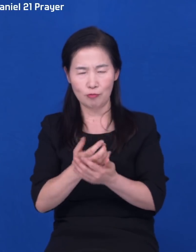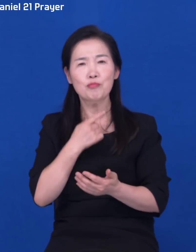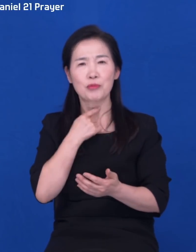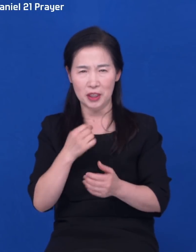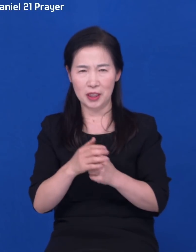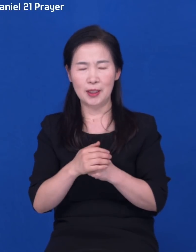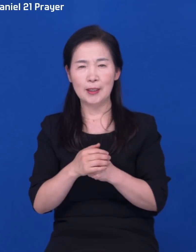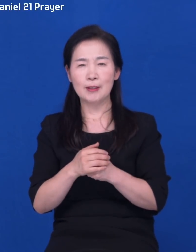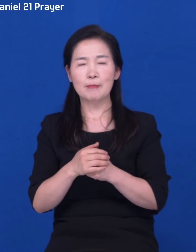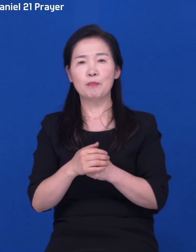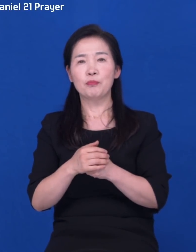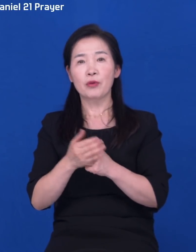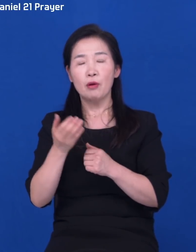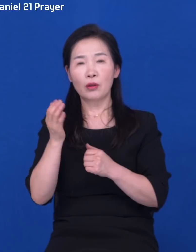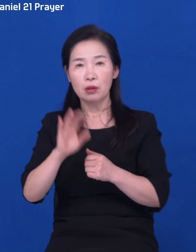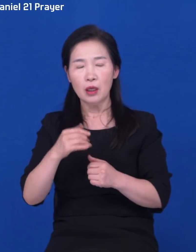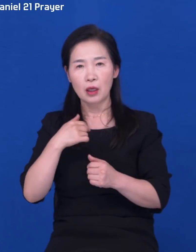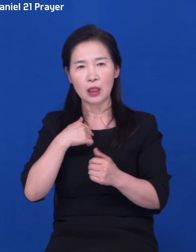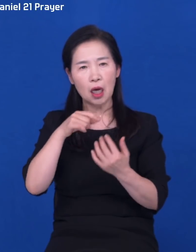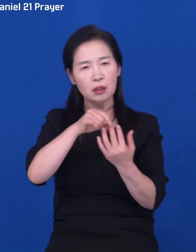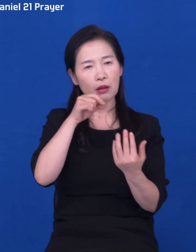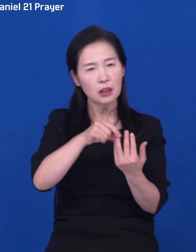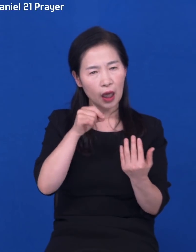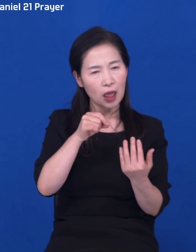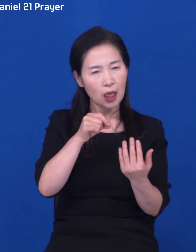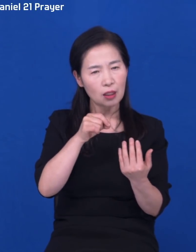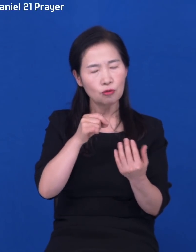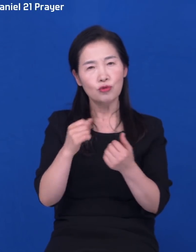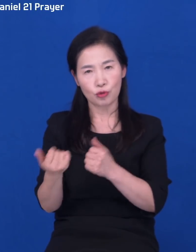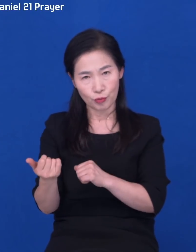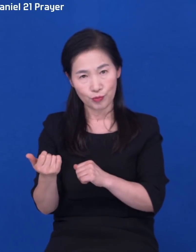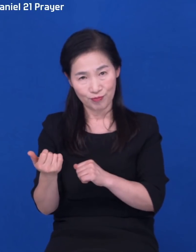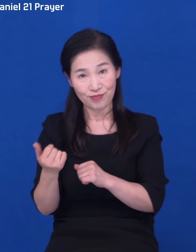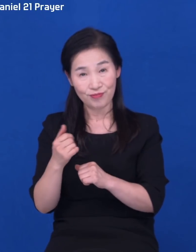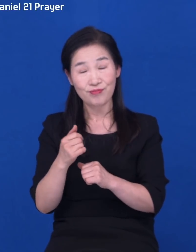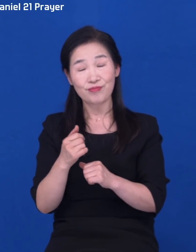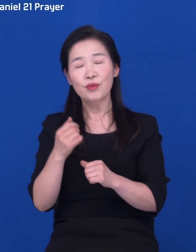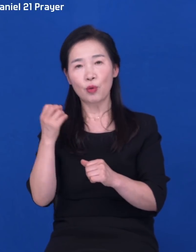있는 죽음을 맞닥뜨린 것과 내 선택이 아닌 그냥